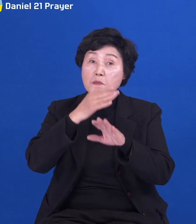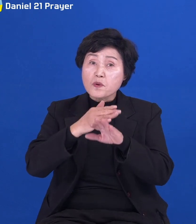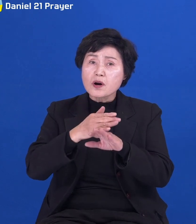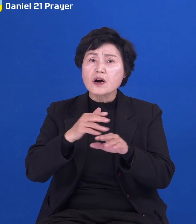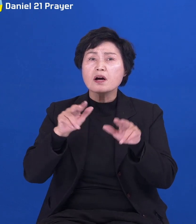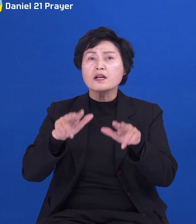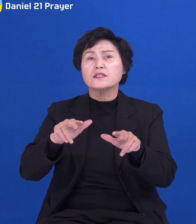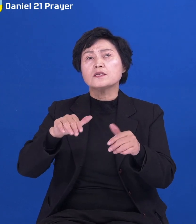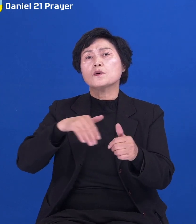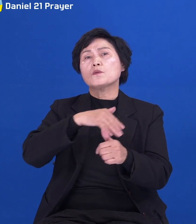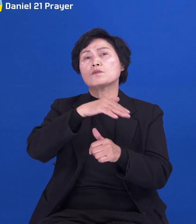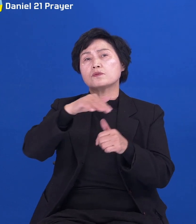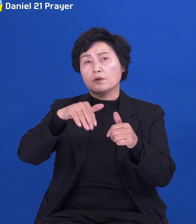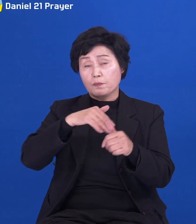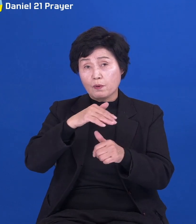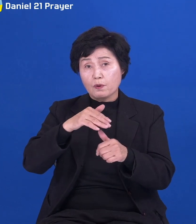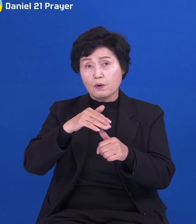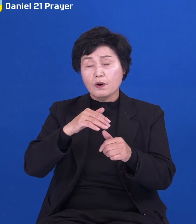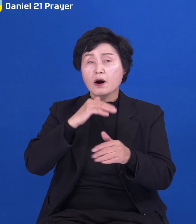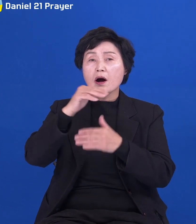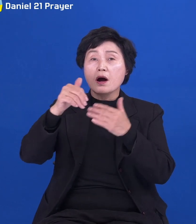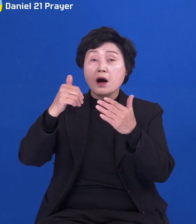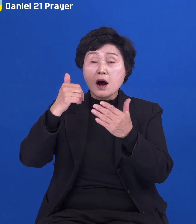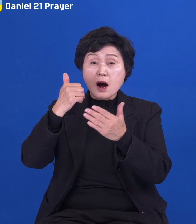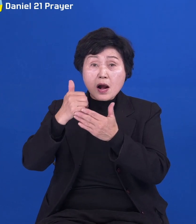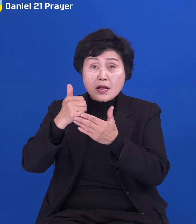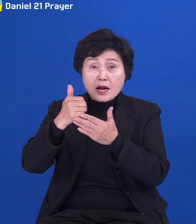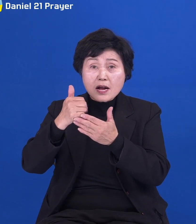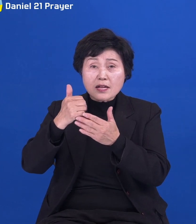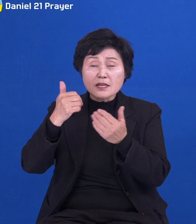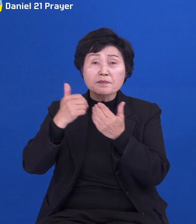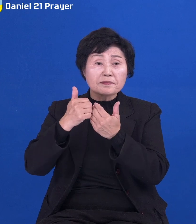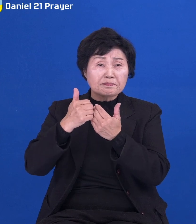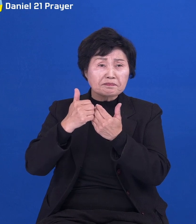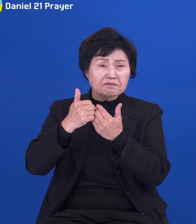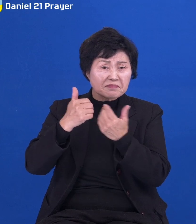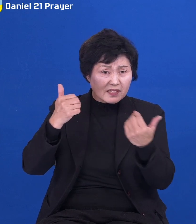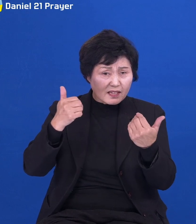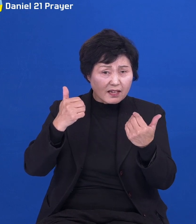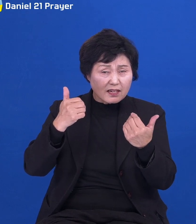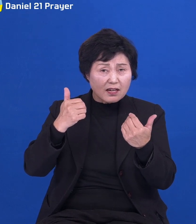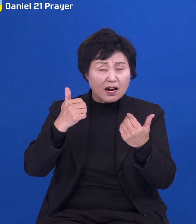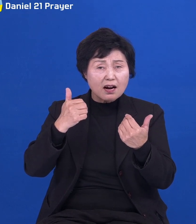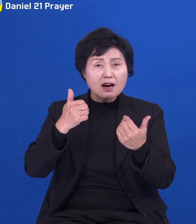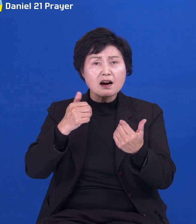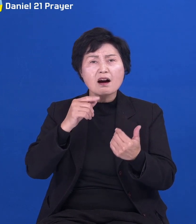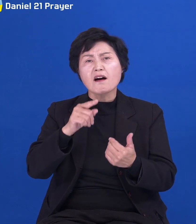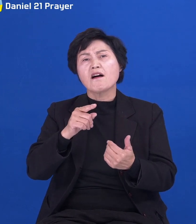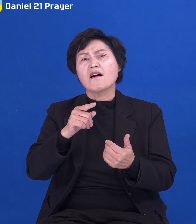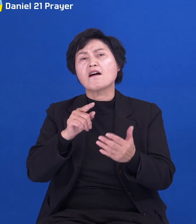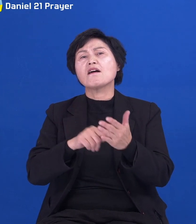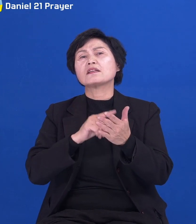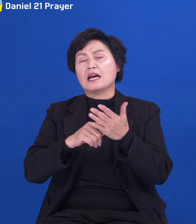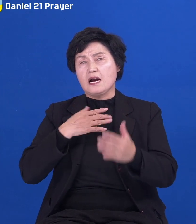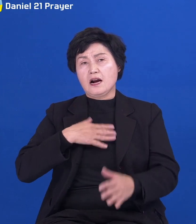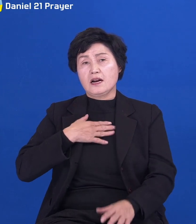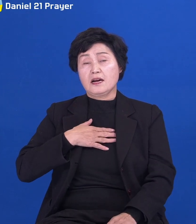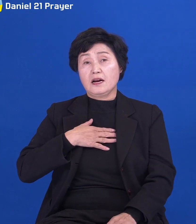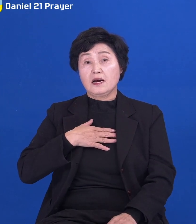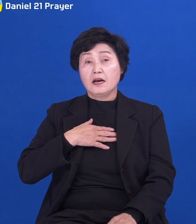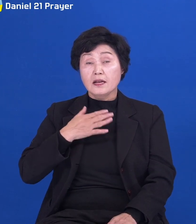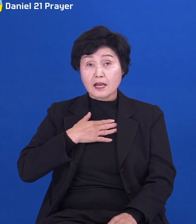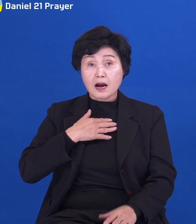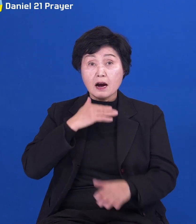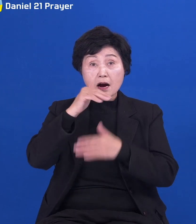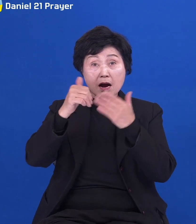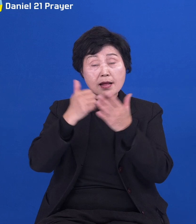상황도 하나님을 떠난, 하나님을 버린 그 대가인 거 우리도 알아요. 내가 하나님을 만나고 보니까요, 내가 하나님의 마음을